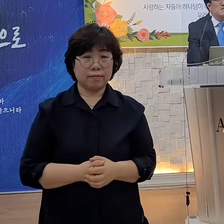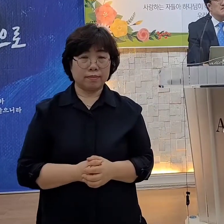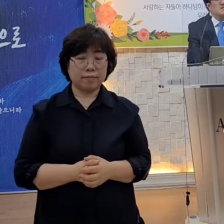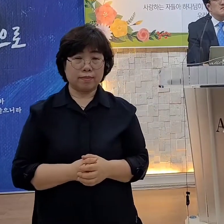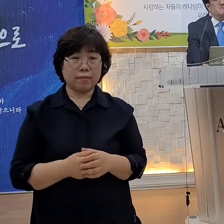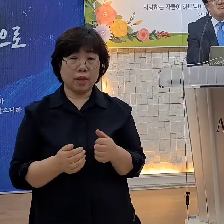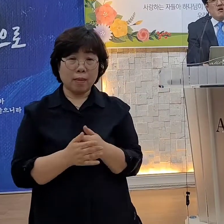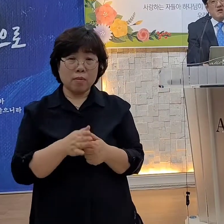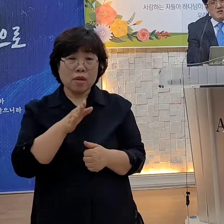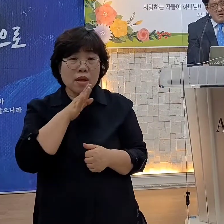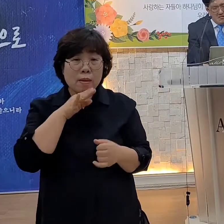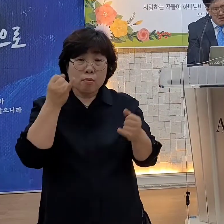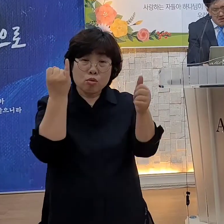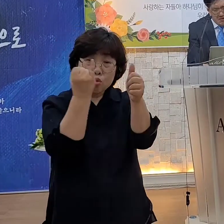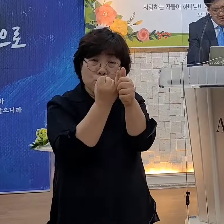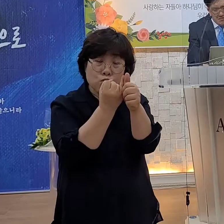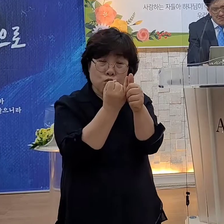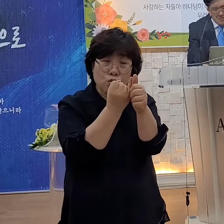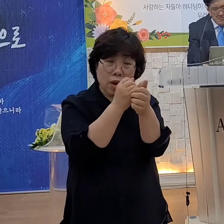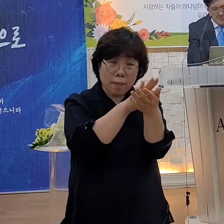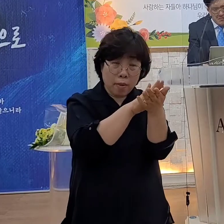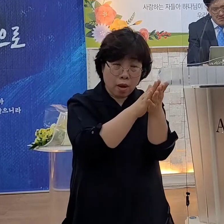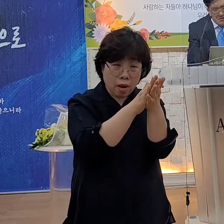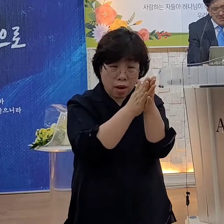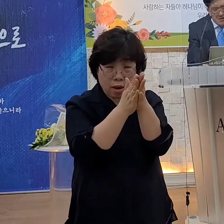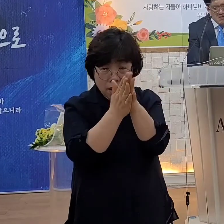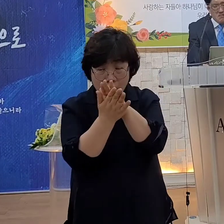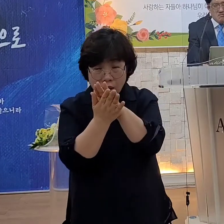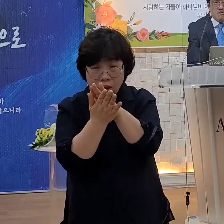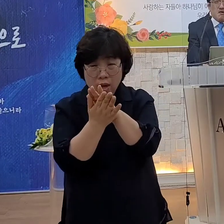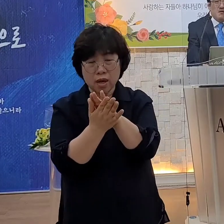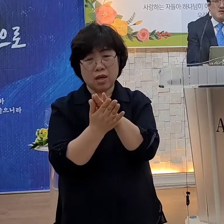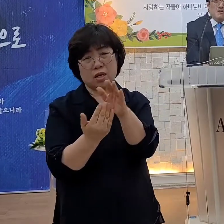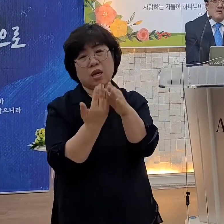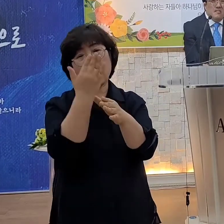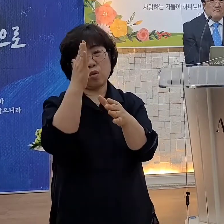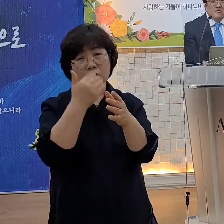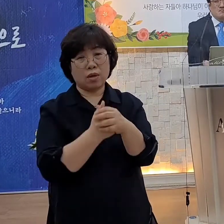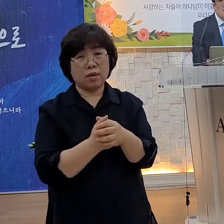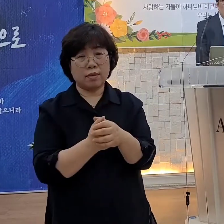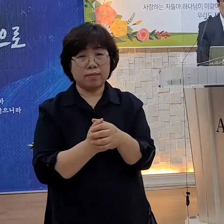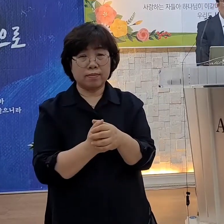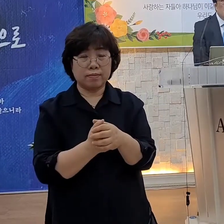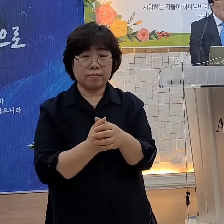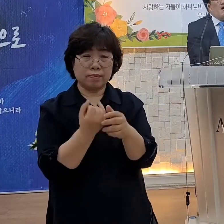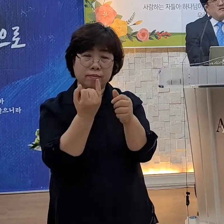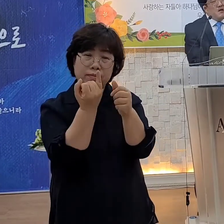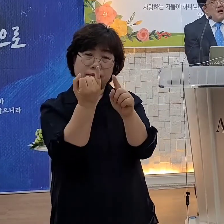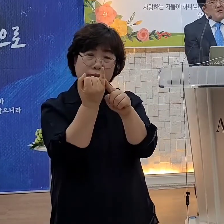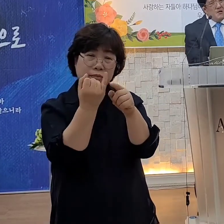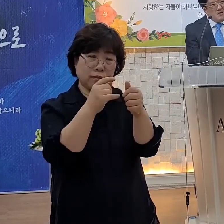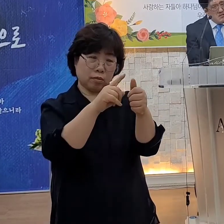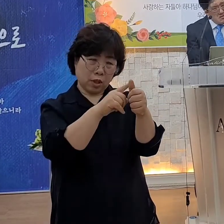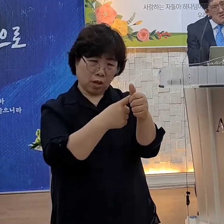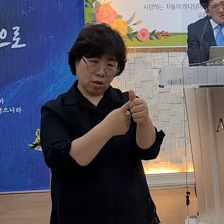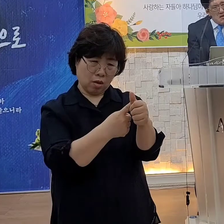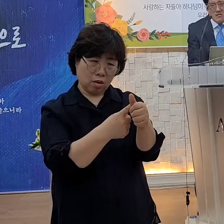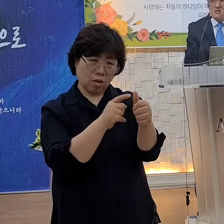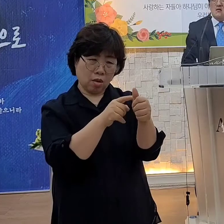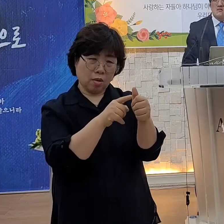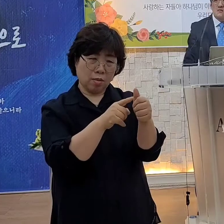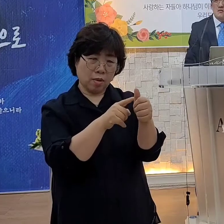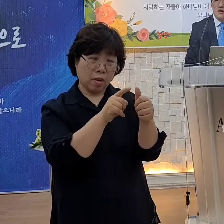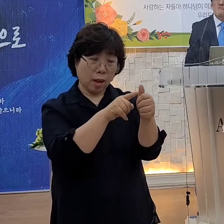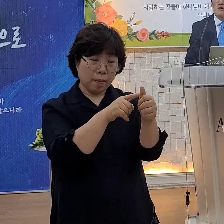그래서 진짜 부부가 되어가는 것입니다. 여기서 자기도 모르게 남편도 내가 아내 말 잘 듣는 게